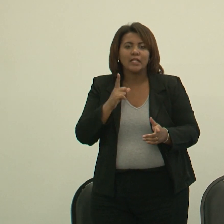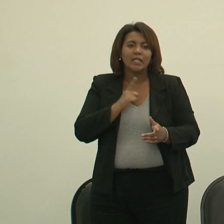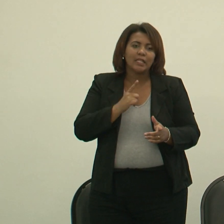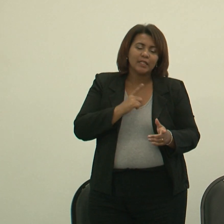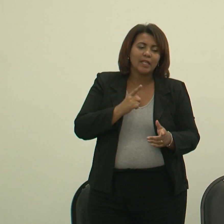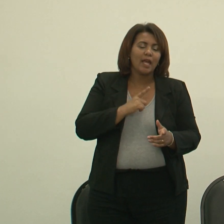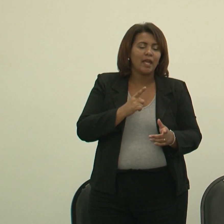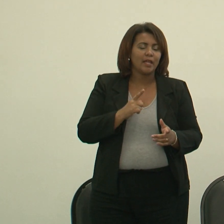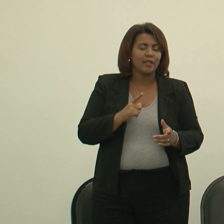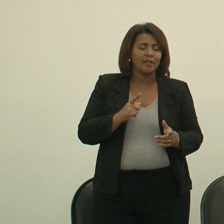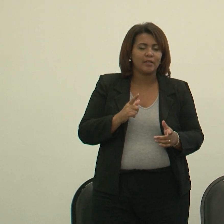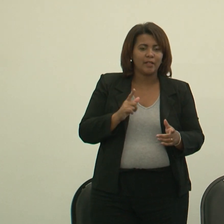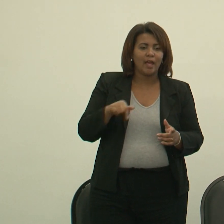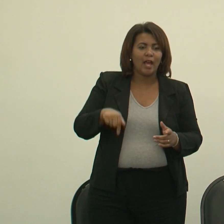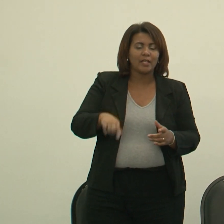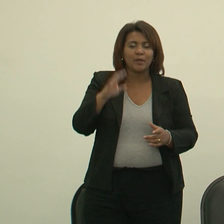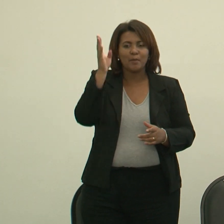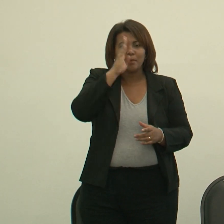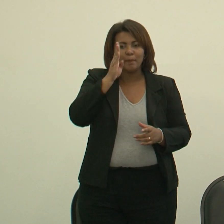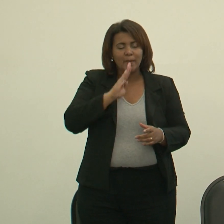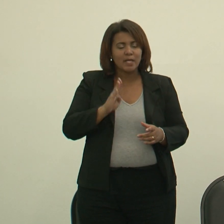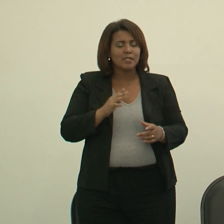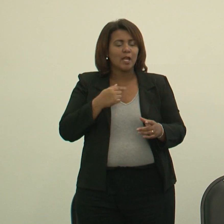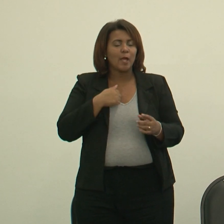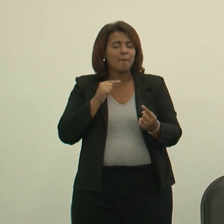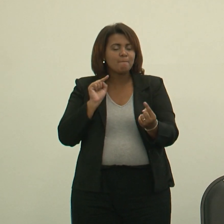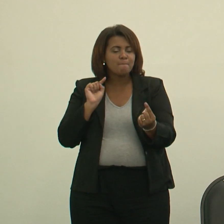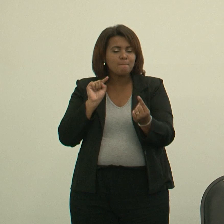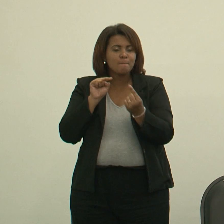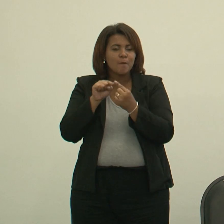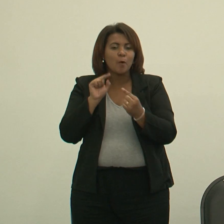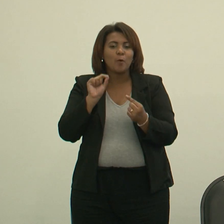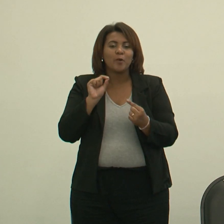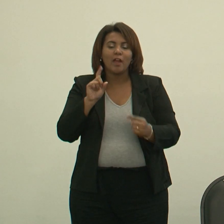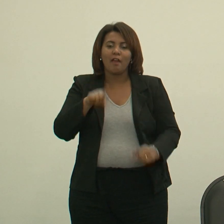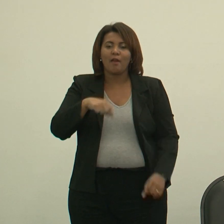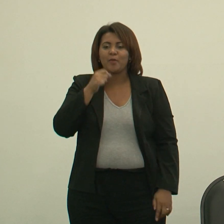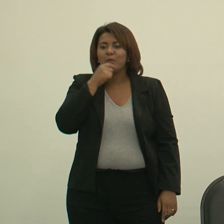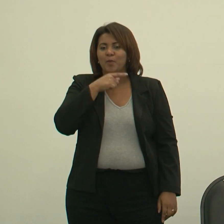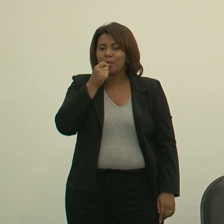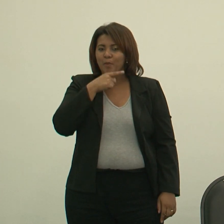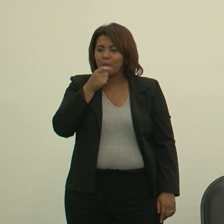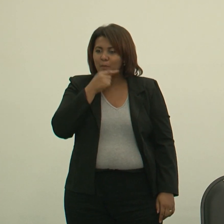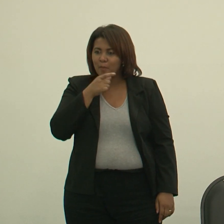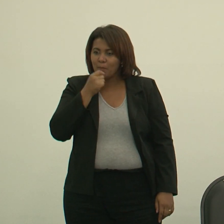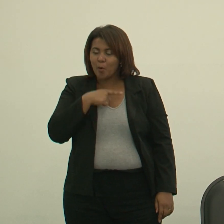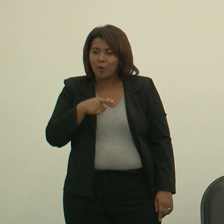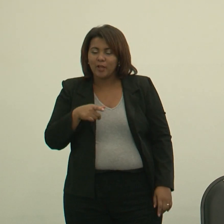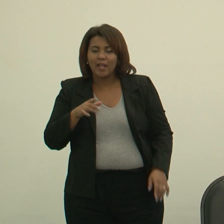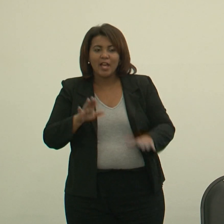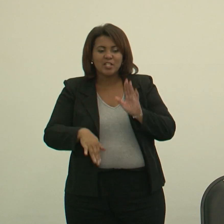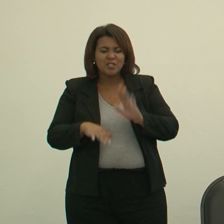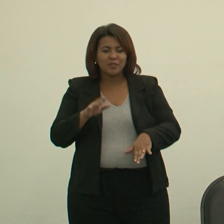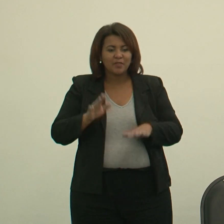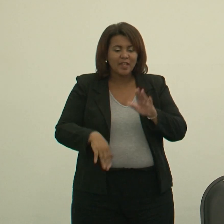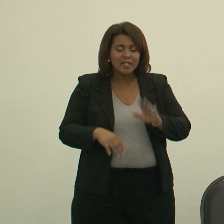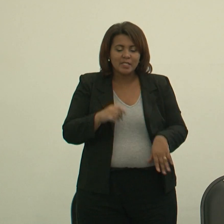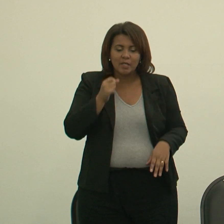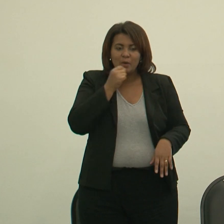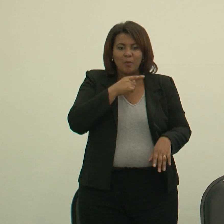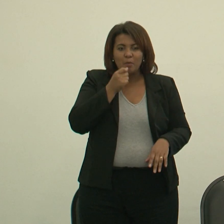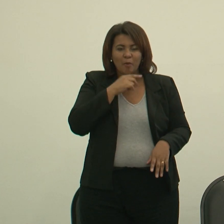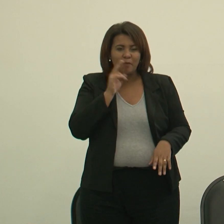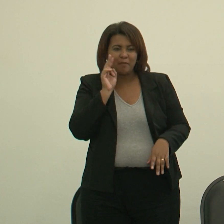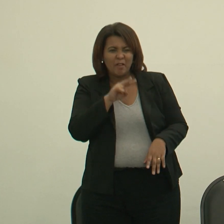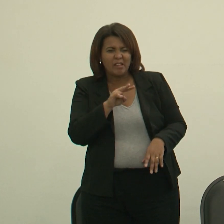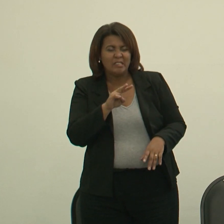até com o jeito que eu acho que os brasileiros se identificam, que é a questão do humor. É lidar com o humor para desconstruir